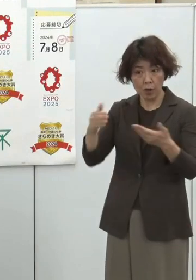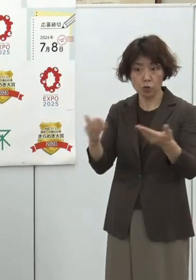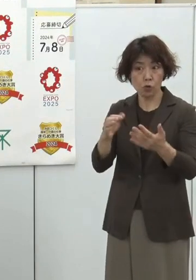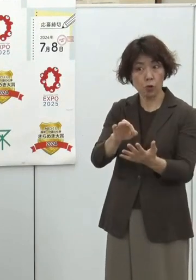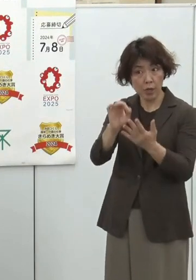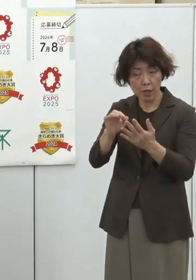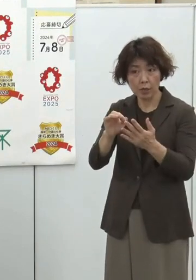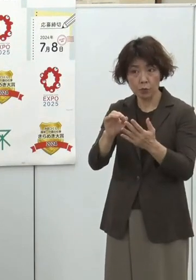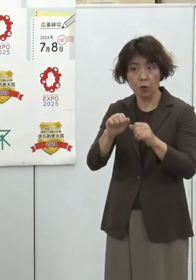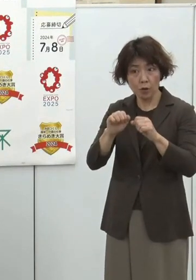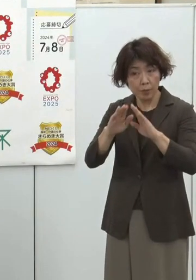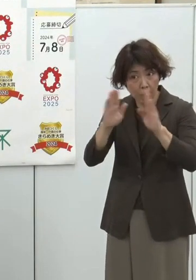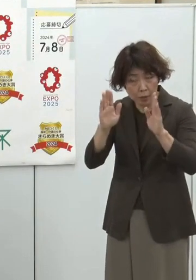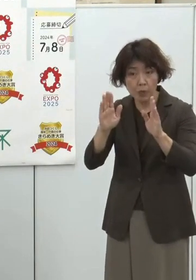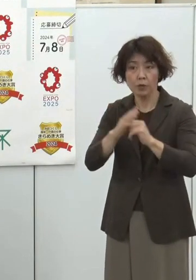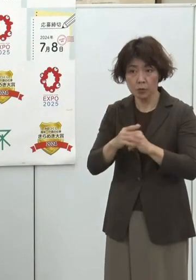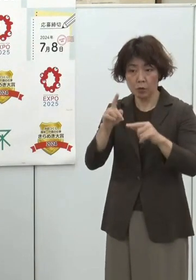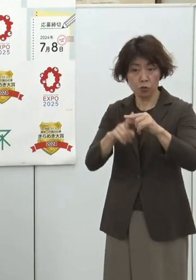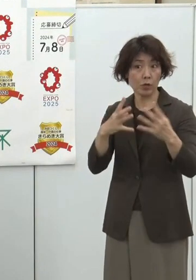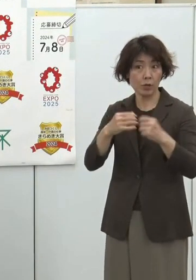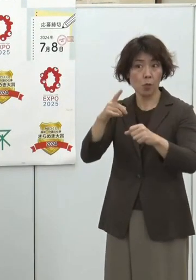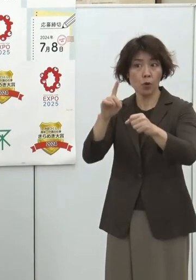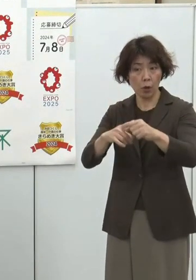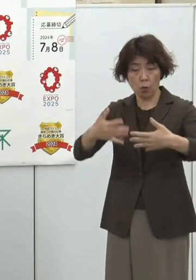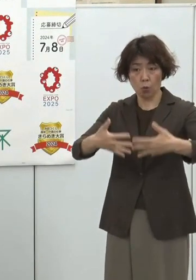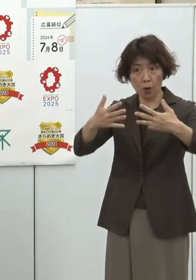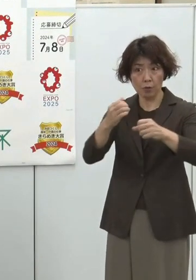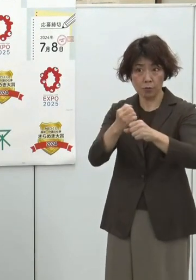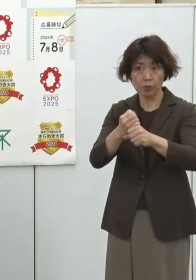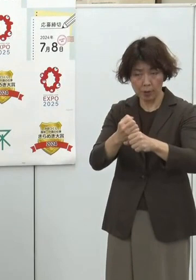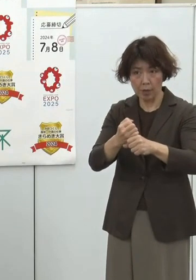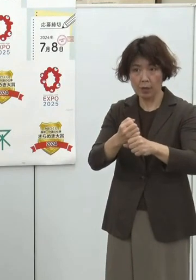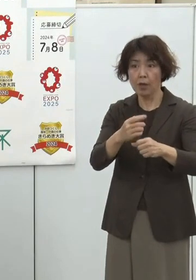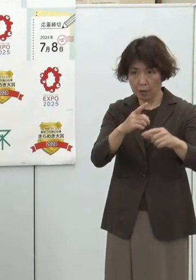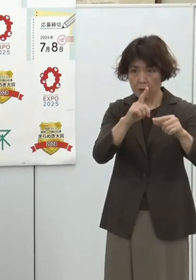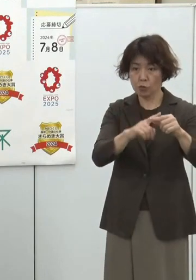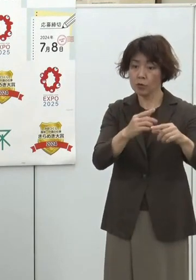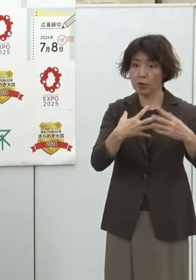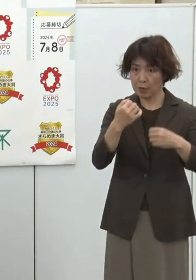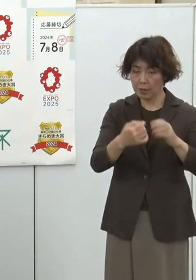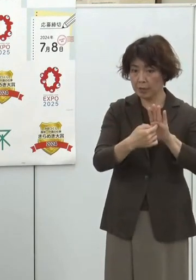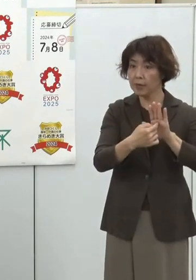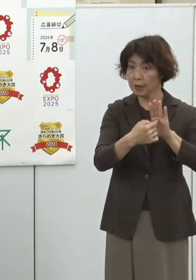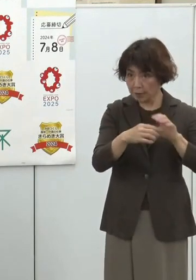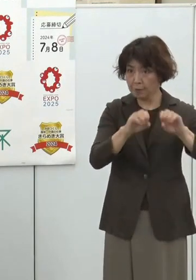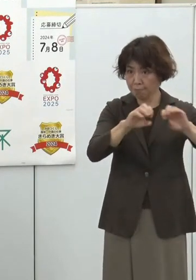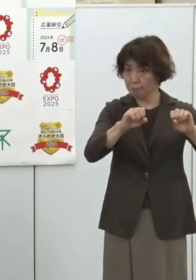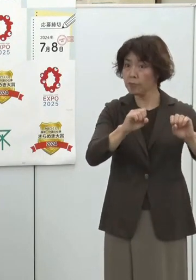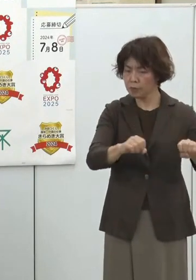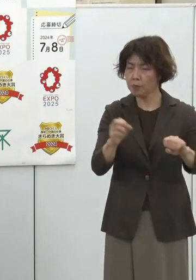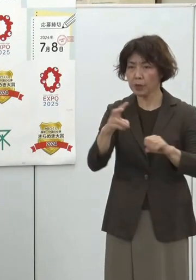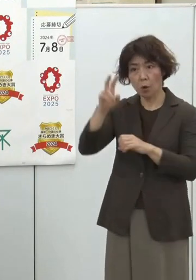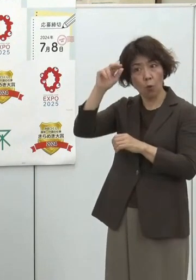え始める中学生に向けた動画を作成し、市内の中学校に動画を提供するとともに、大阪メトロのデジタ